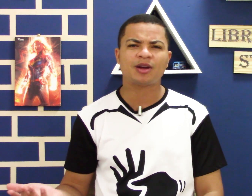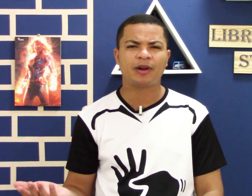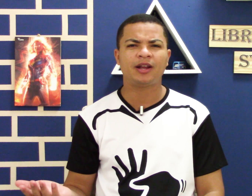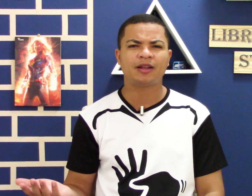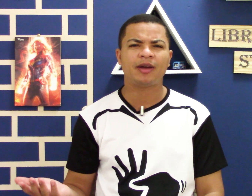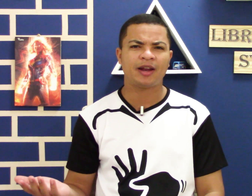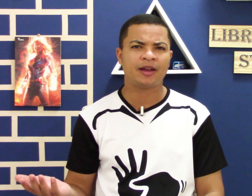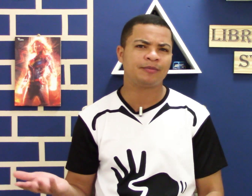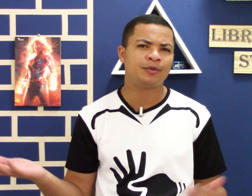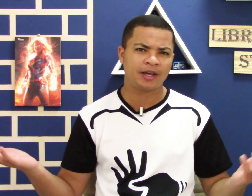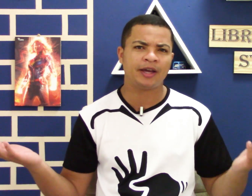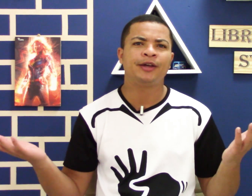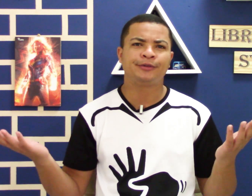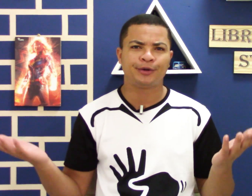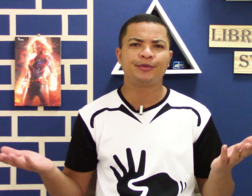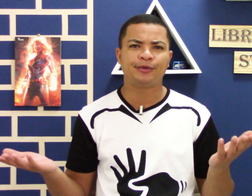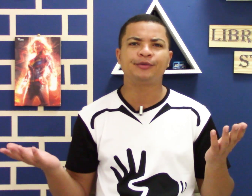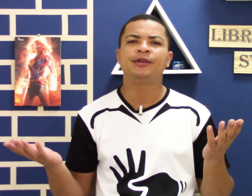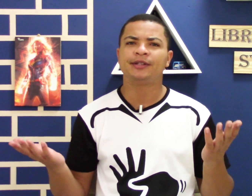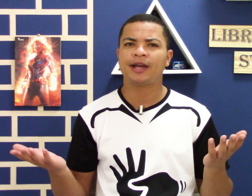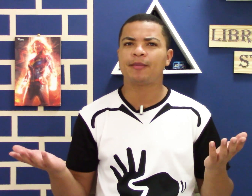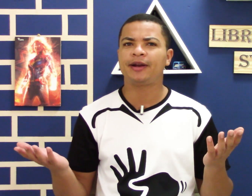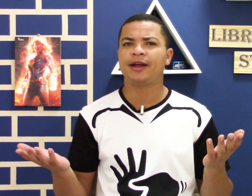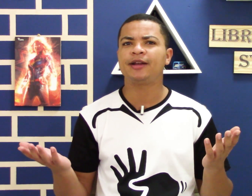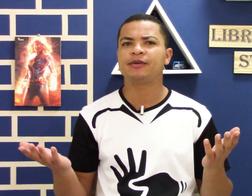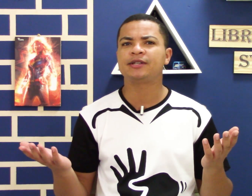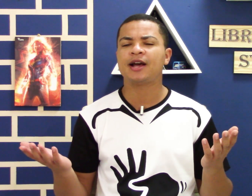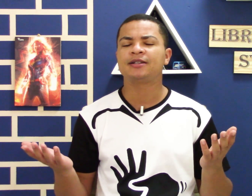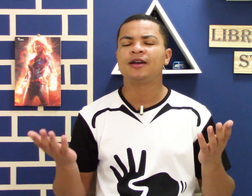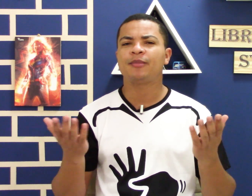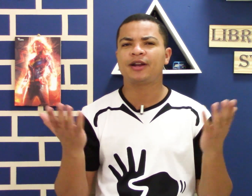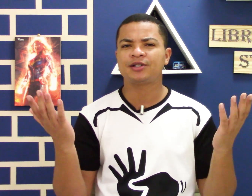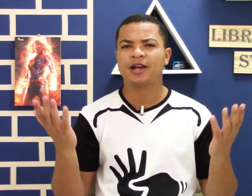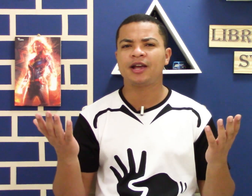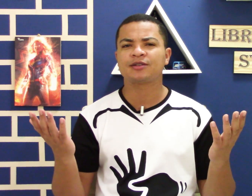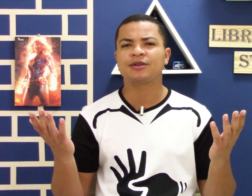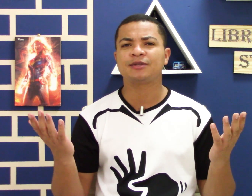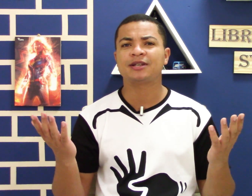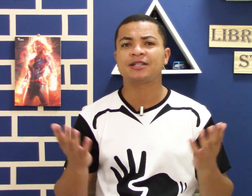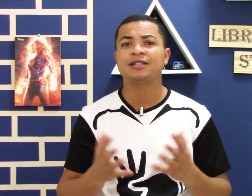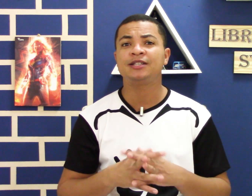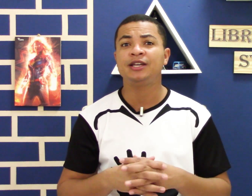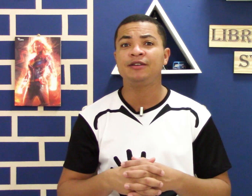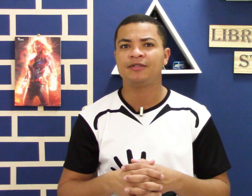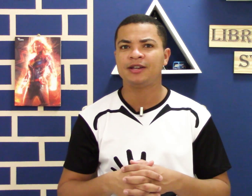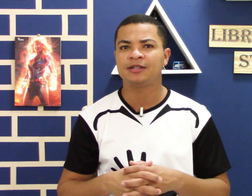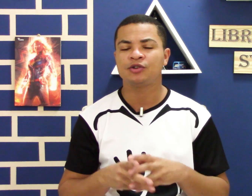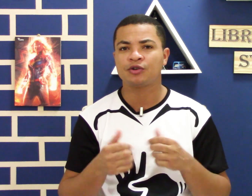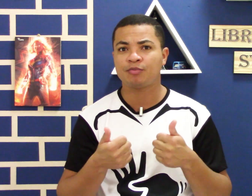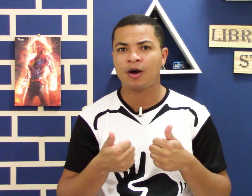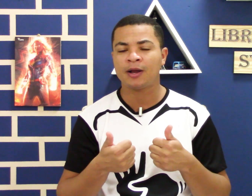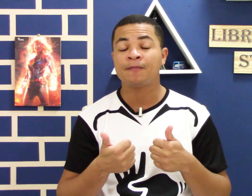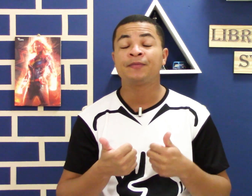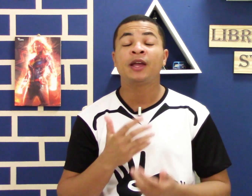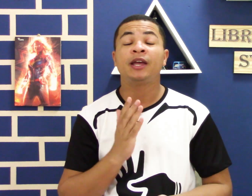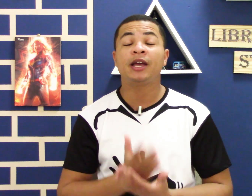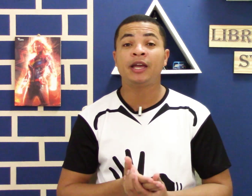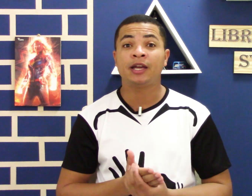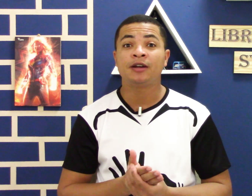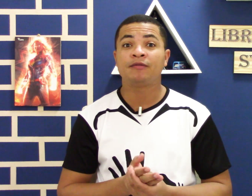aprender também, né? Porque todo mundo tem que aprender a língua de sinais para deixar aí as coisas mais acessíveis. Show de bola? E aí, você que